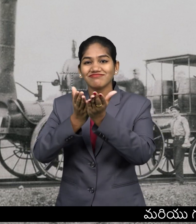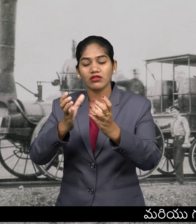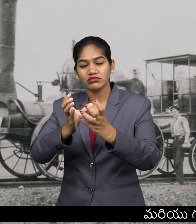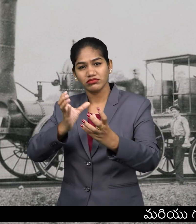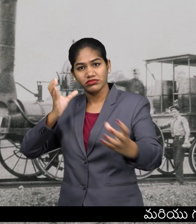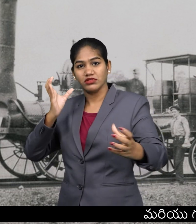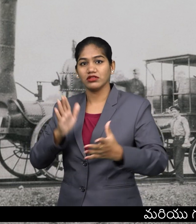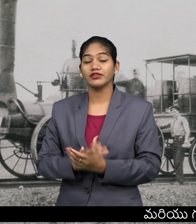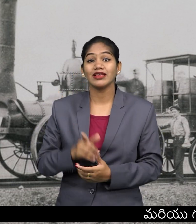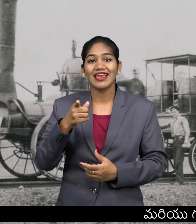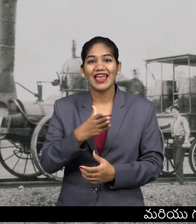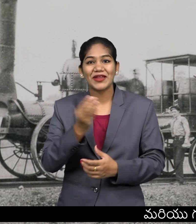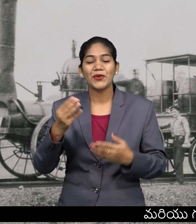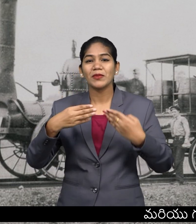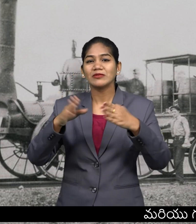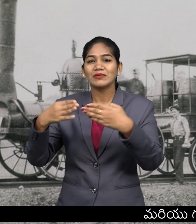మరియు గనులను తెరిచింది.